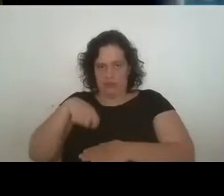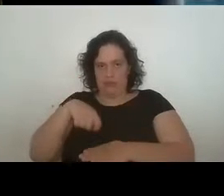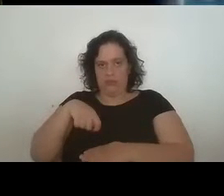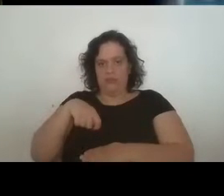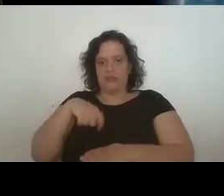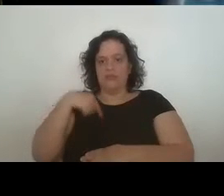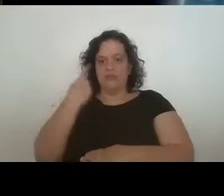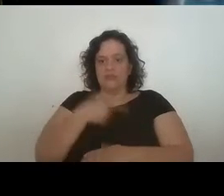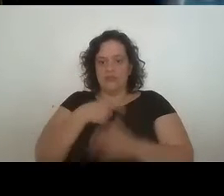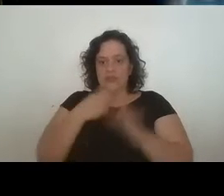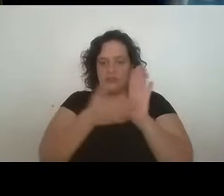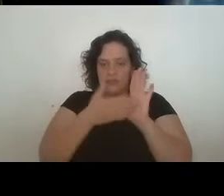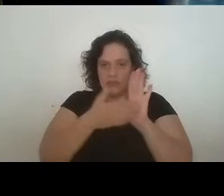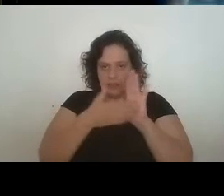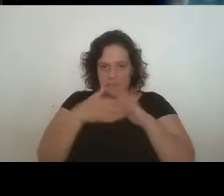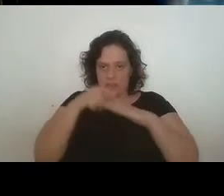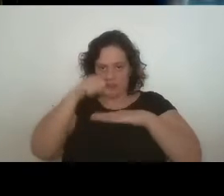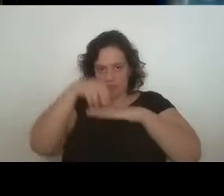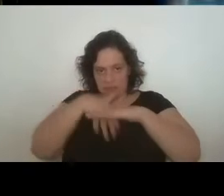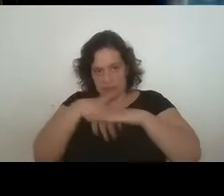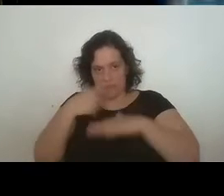proposta de infiltração ou não.